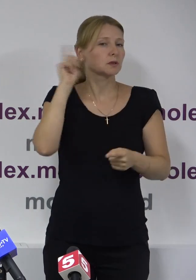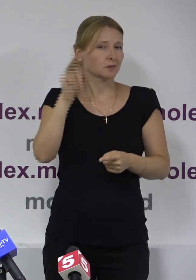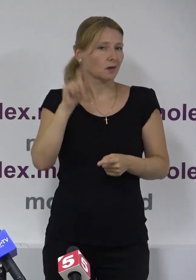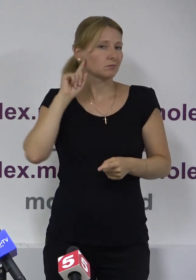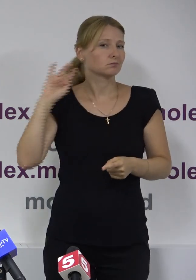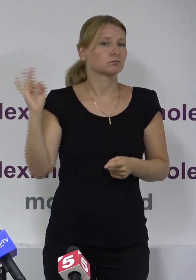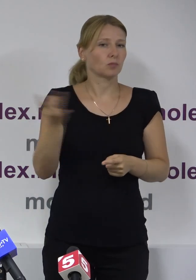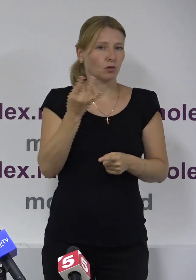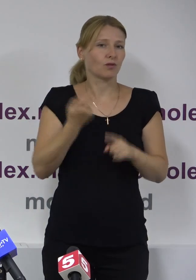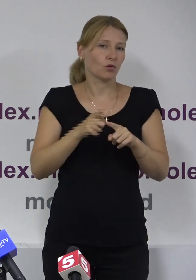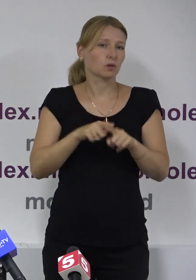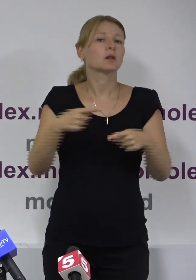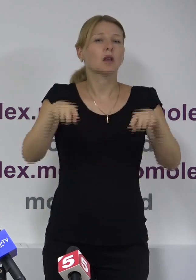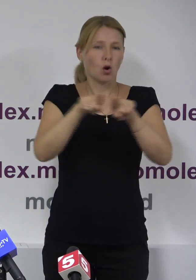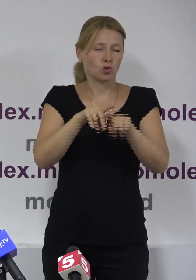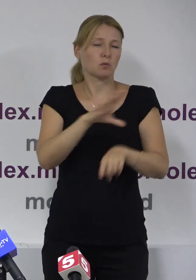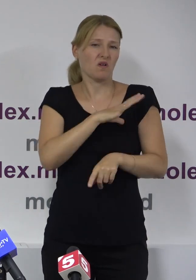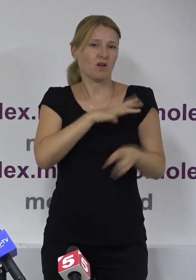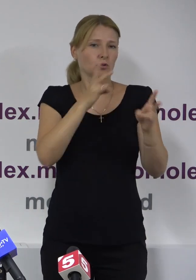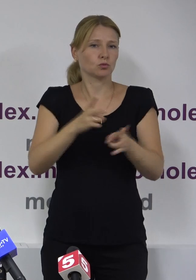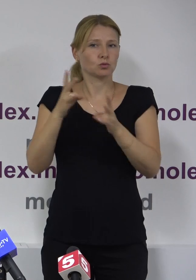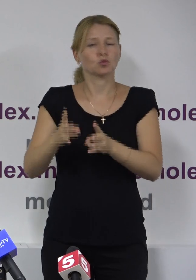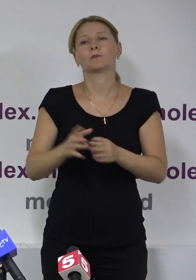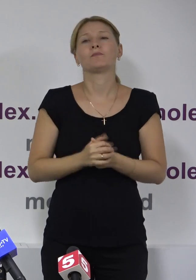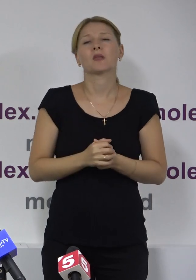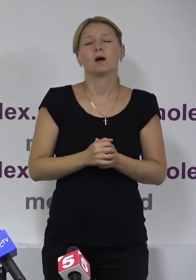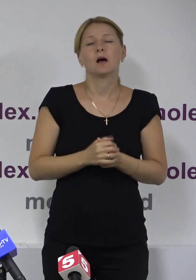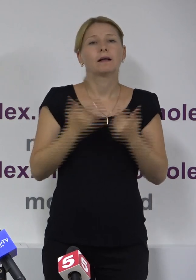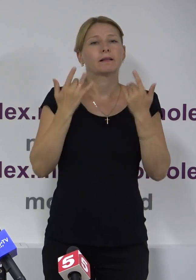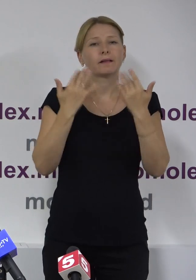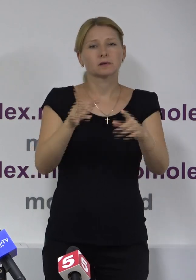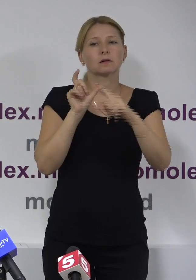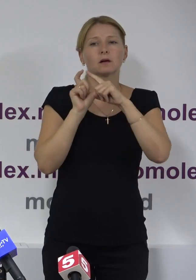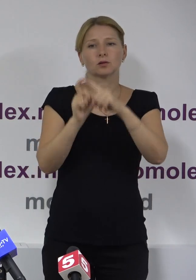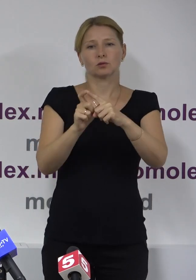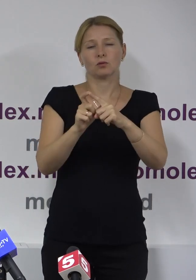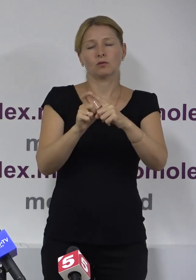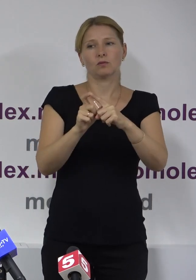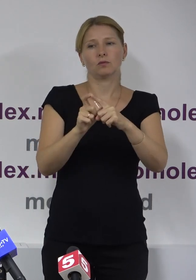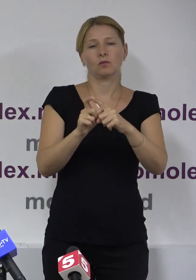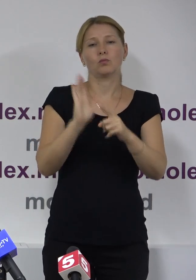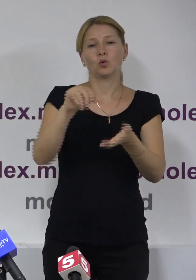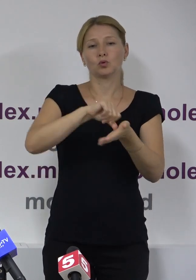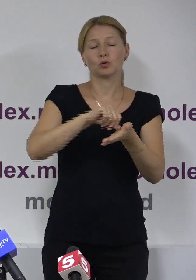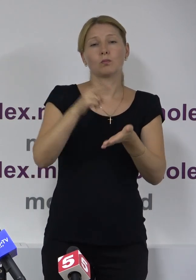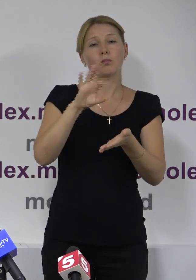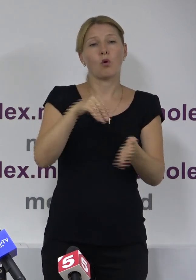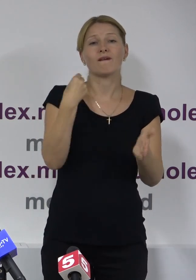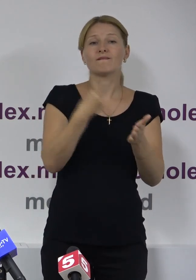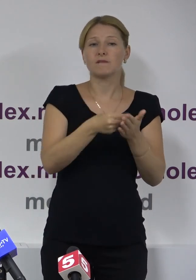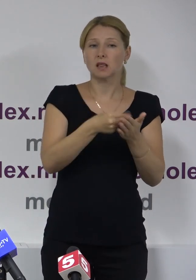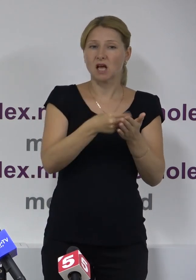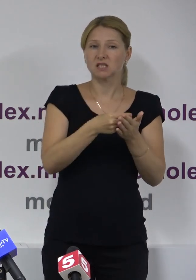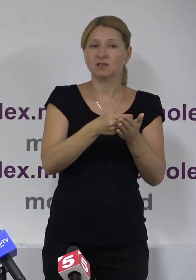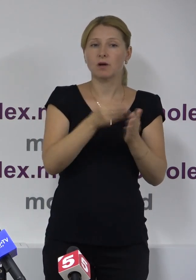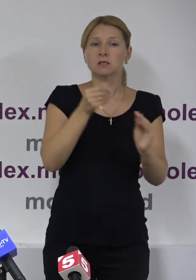noi acest gen de activități. Câteva cuvinte vor fi prezentate și despre finanțarea activităților